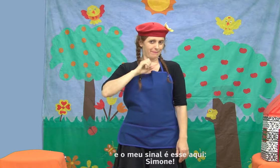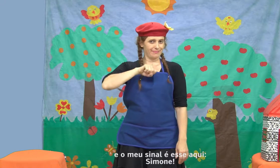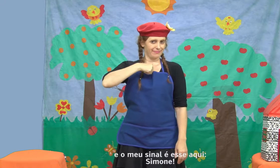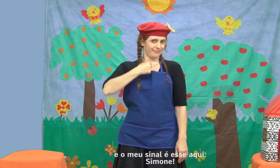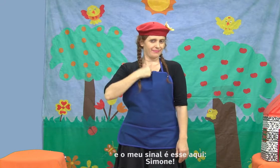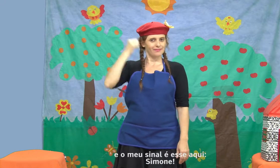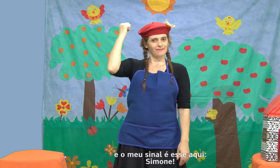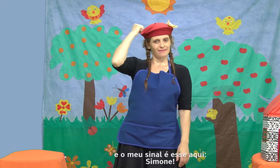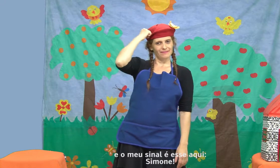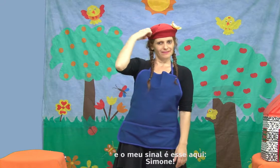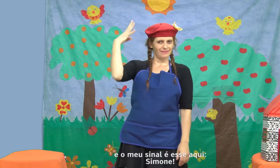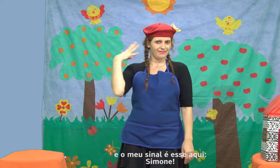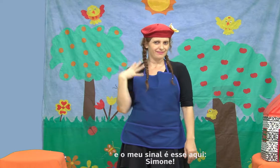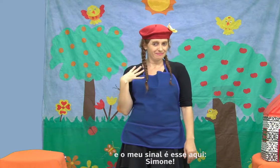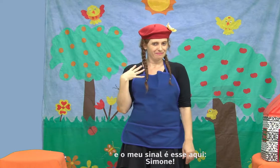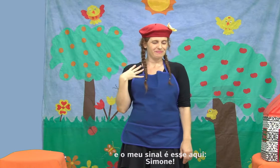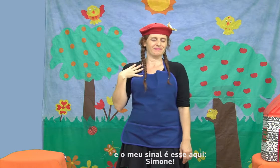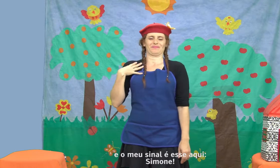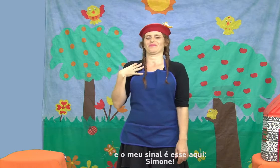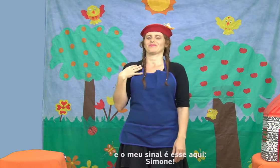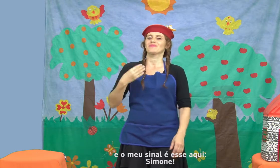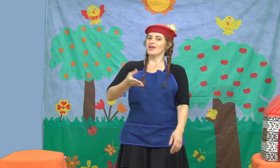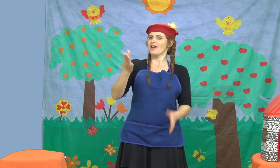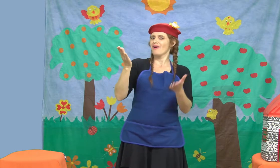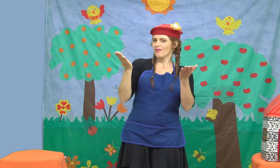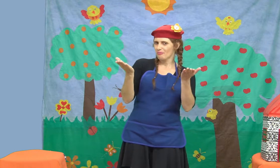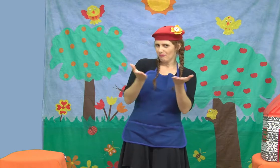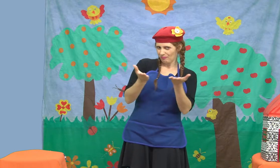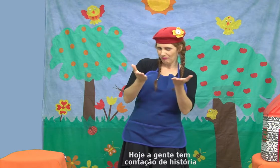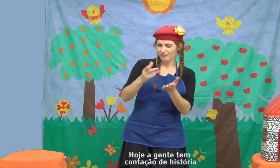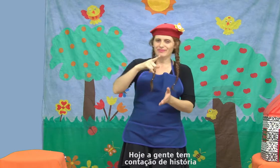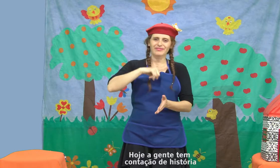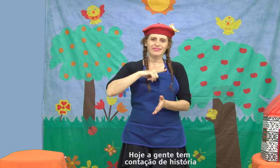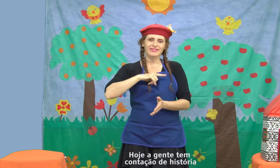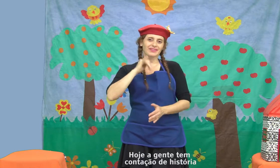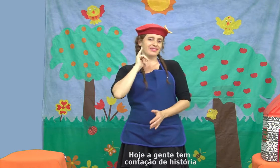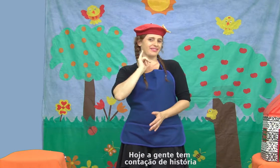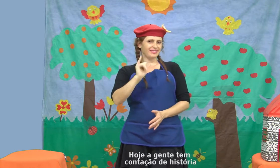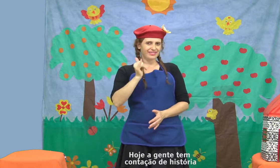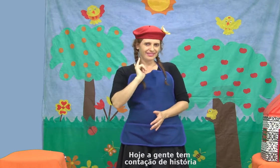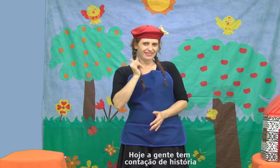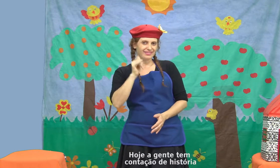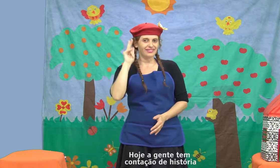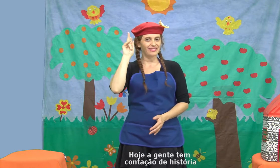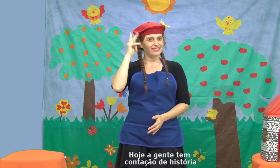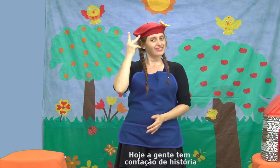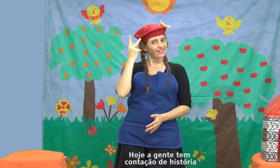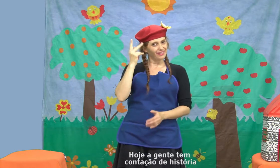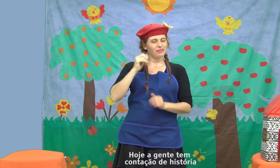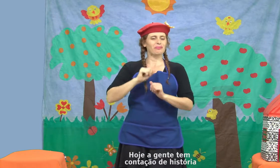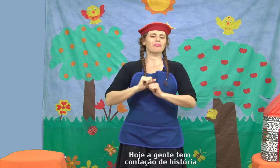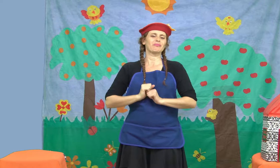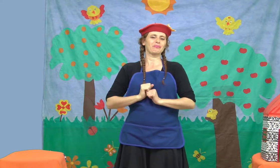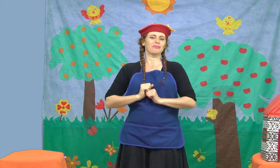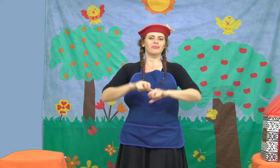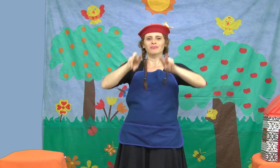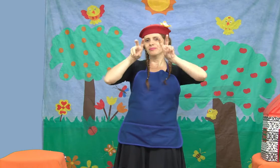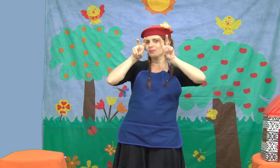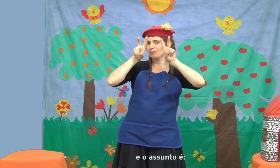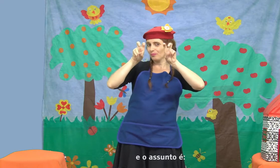meu sinal é esse aqui simone hoje a gente tem contação de história e o